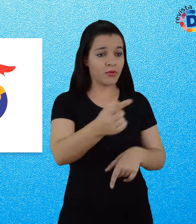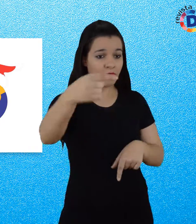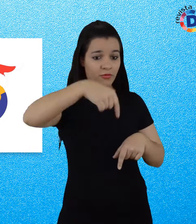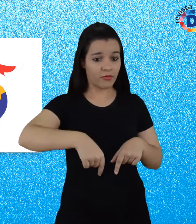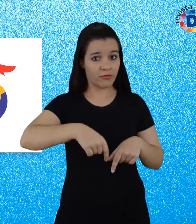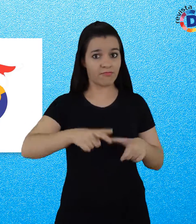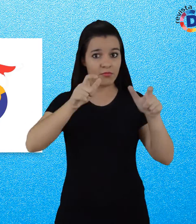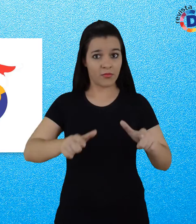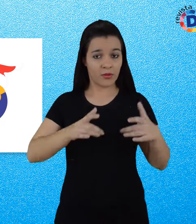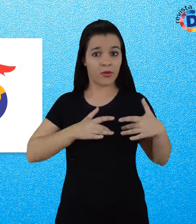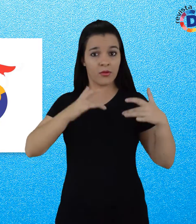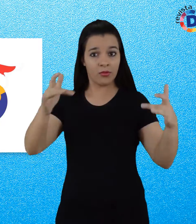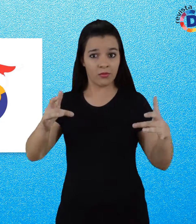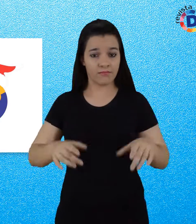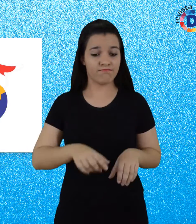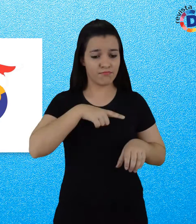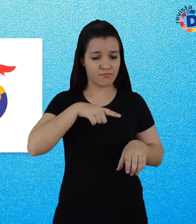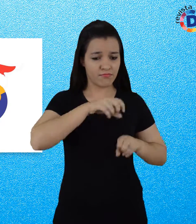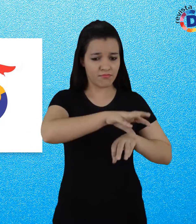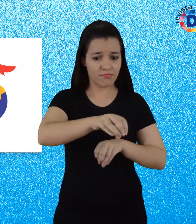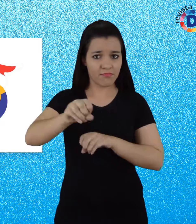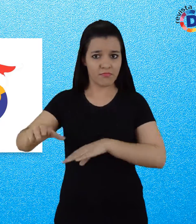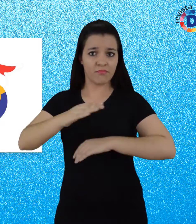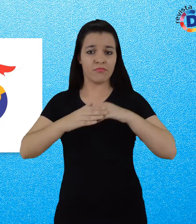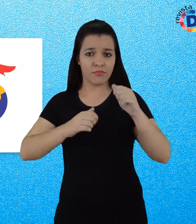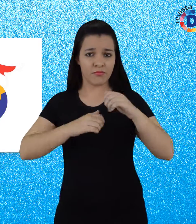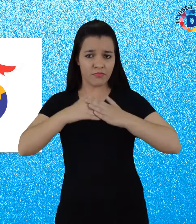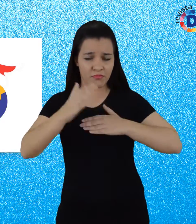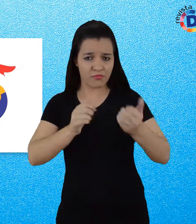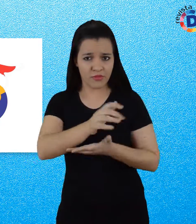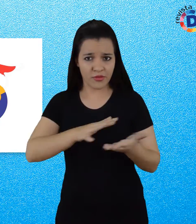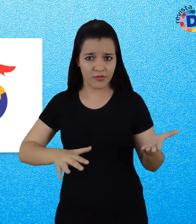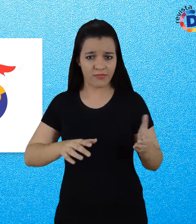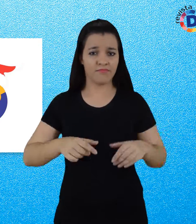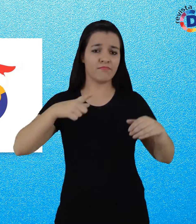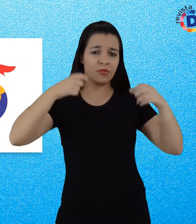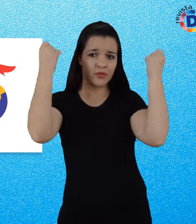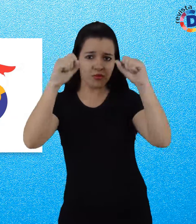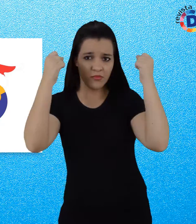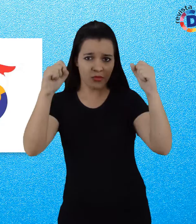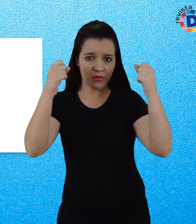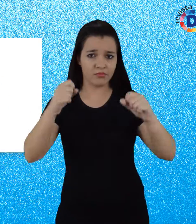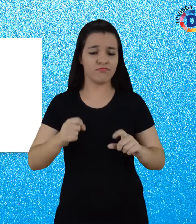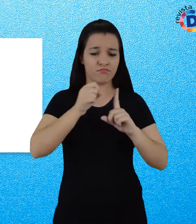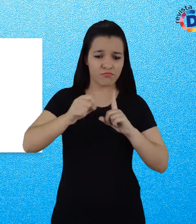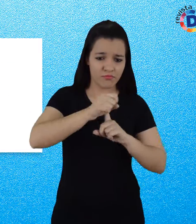contraturno escolar. No local, são desenvolvidas atividades sócio-educativas,